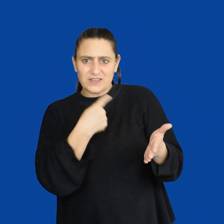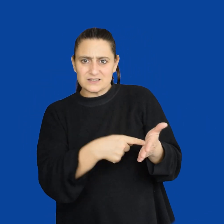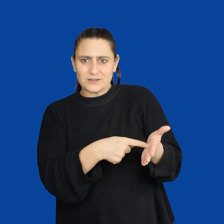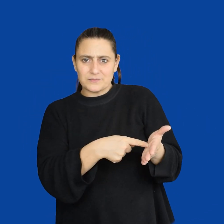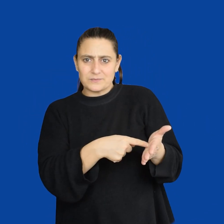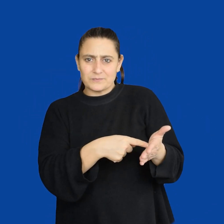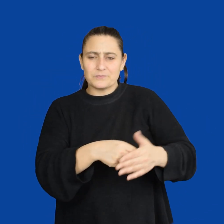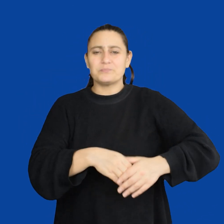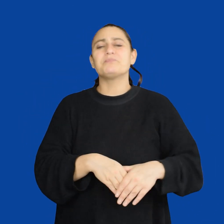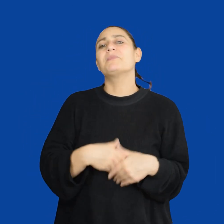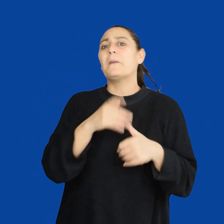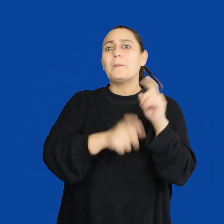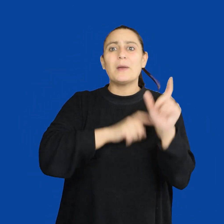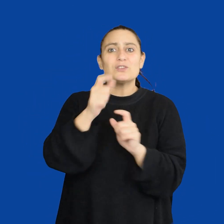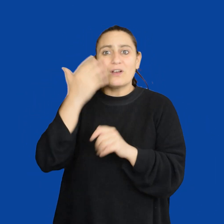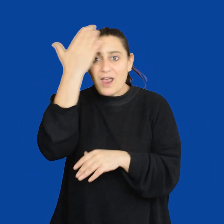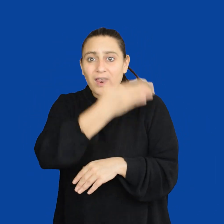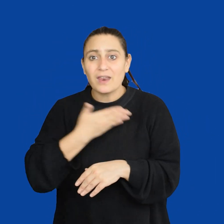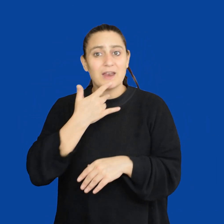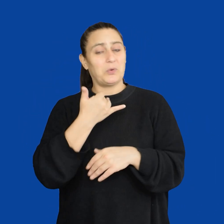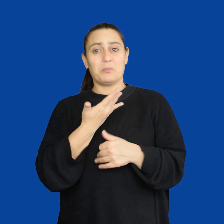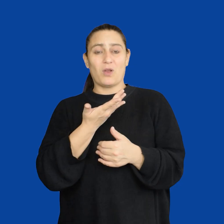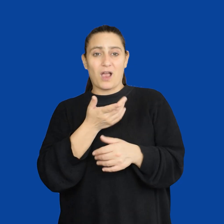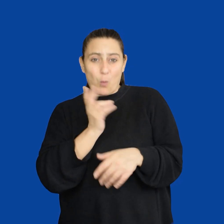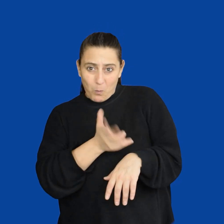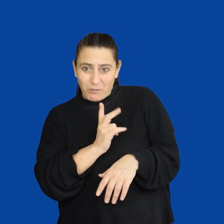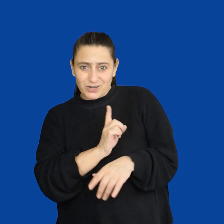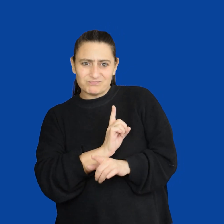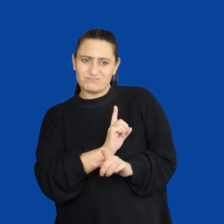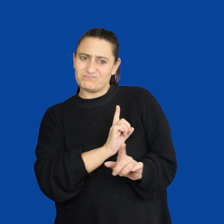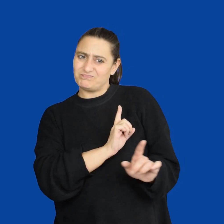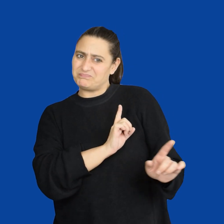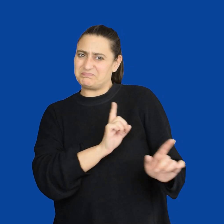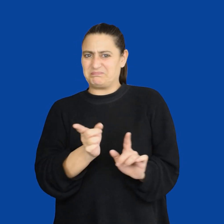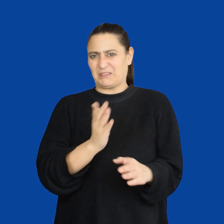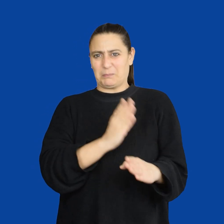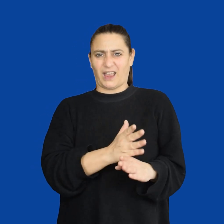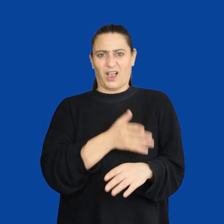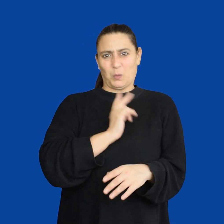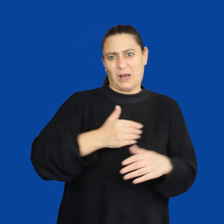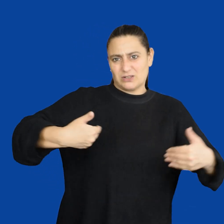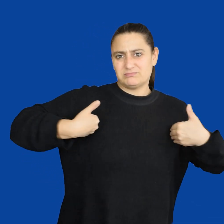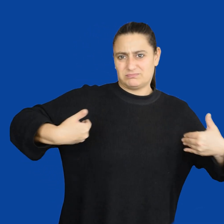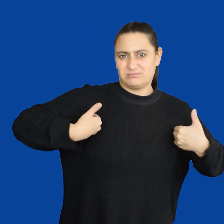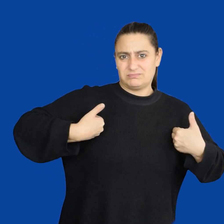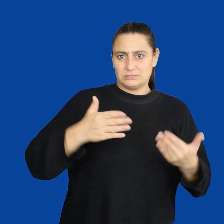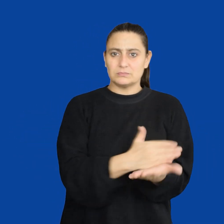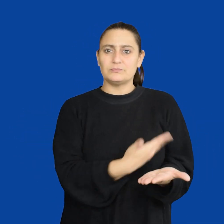en textos bíblicos. Las personas negras fueron consideradas como un eslabón intermedio entre el hombre y